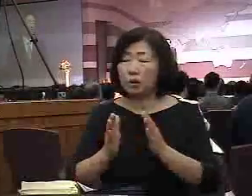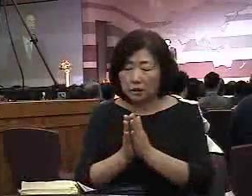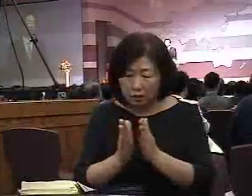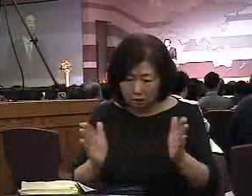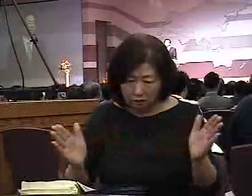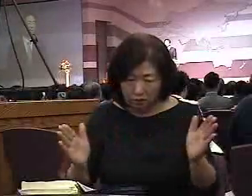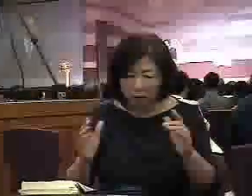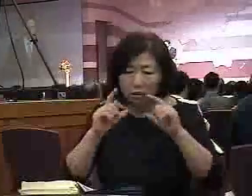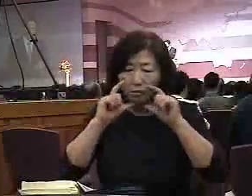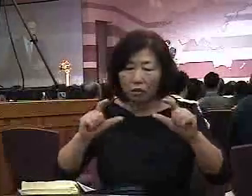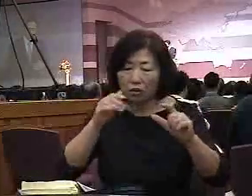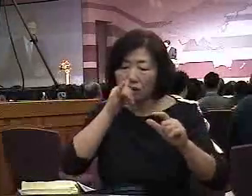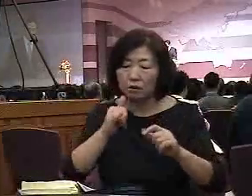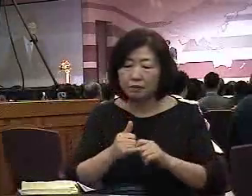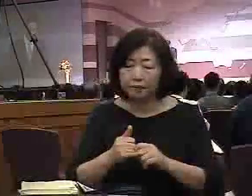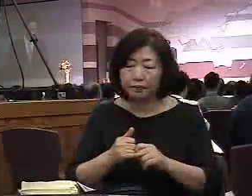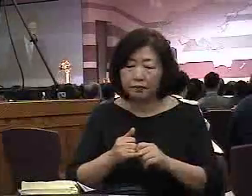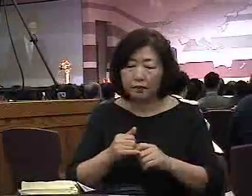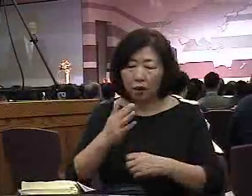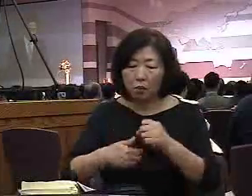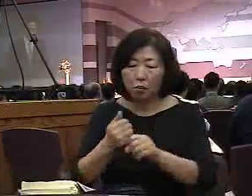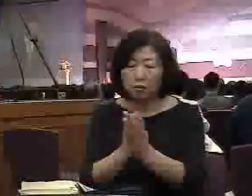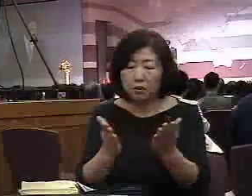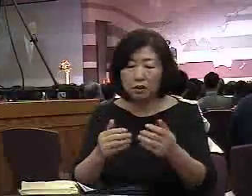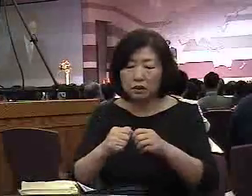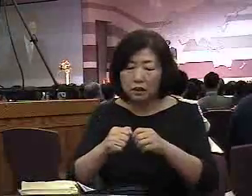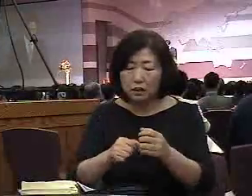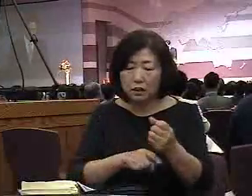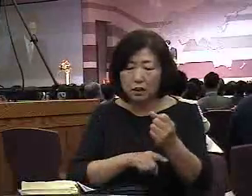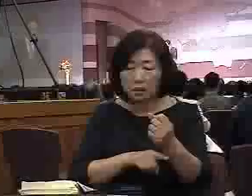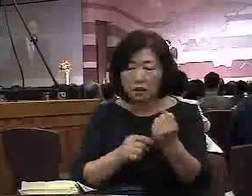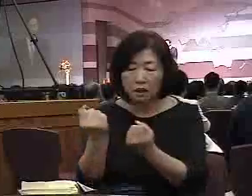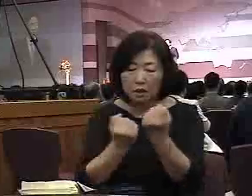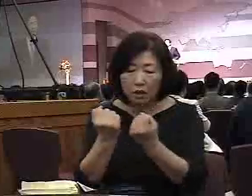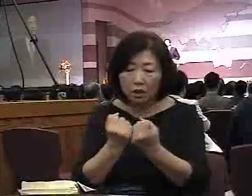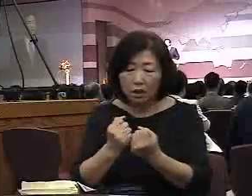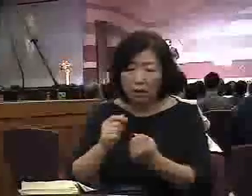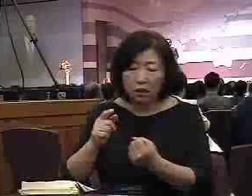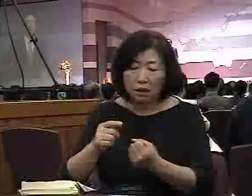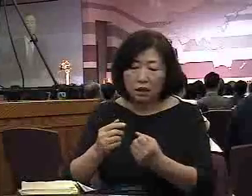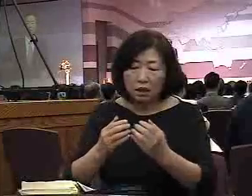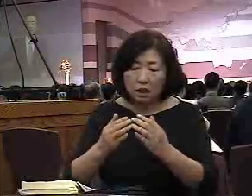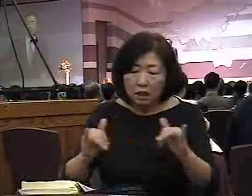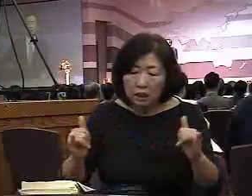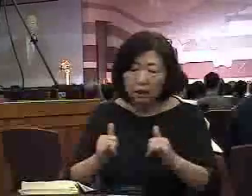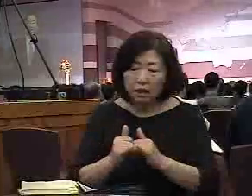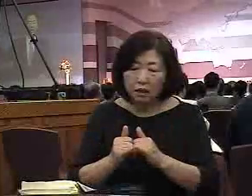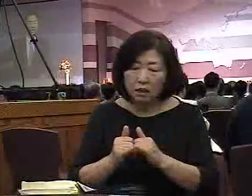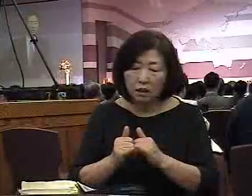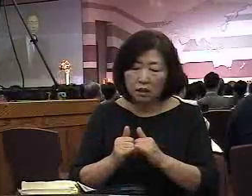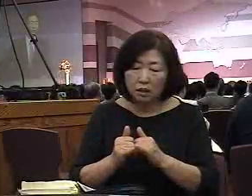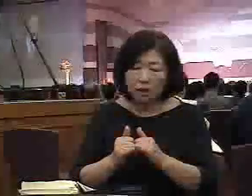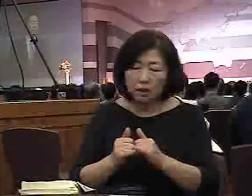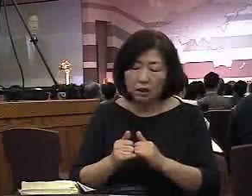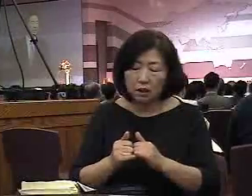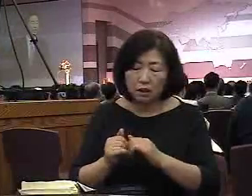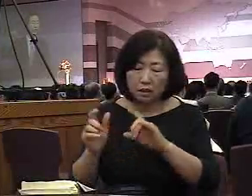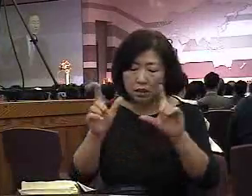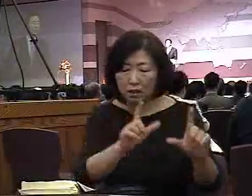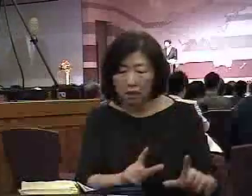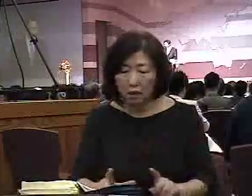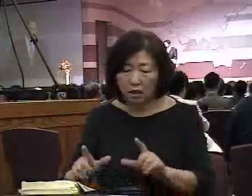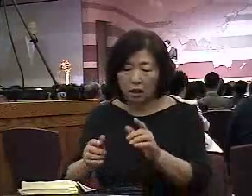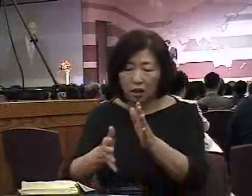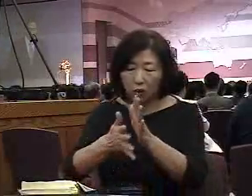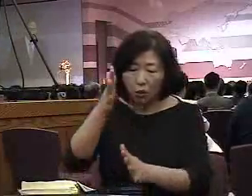선포해주고 있는 거예요. 그 본문을 제가 자세히 해설을 해드리겠습니다. 17절부터 한번 보세요. 인간의 도시 그 안락한 삶을 버리고 떠났던